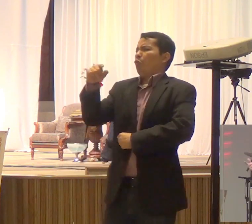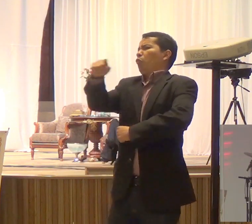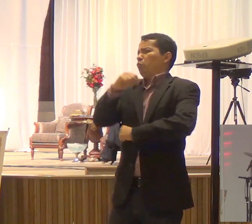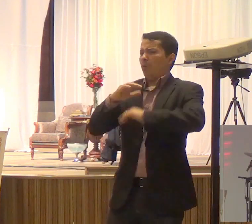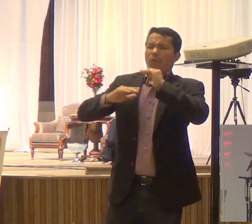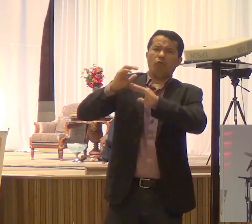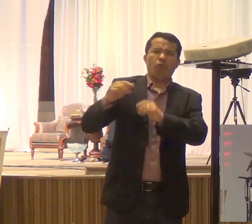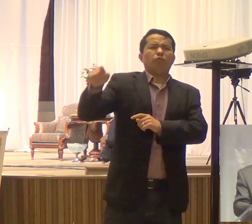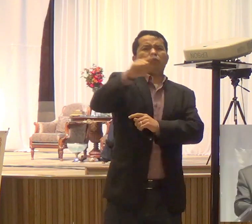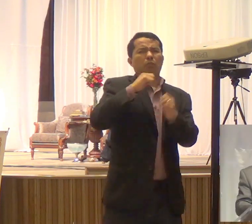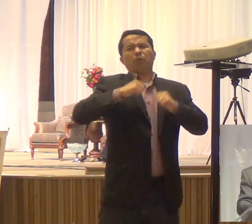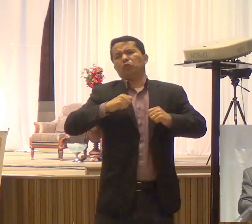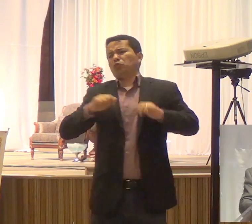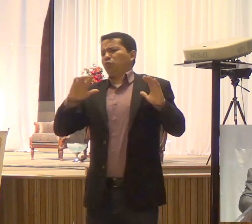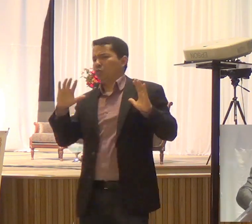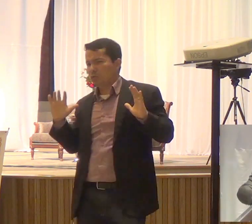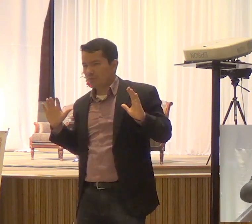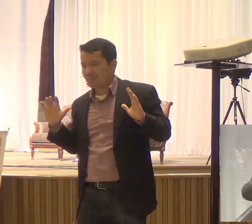nasceram para exercer.